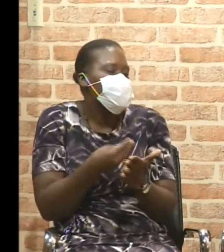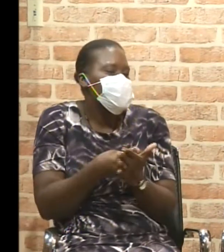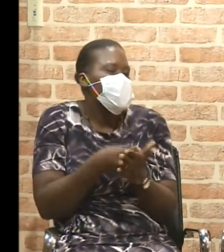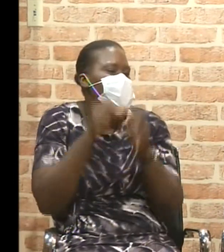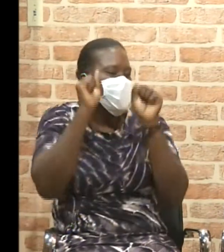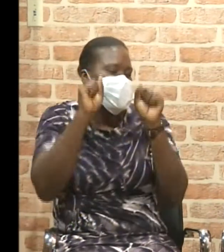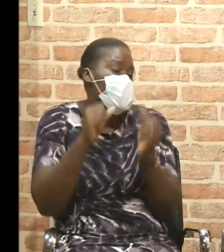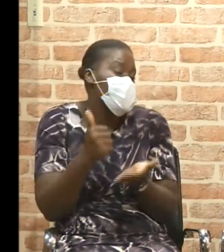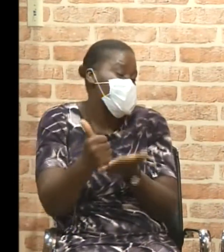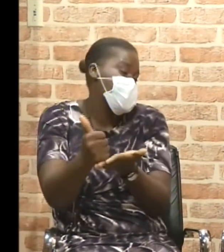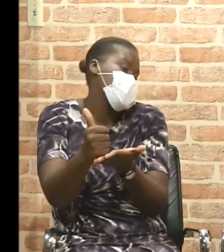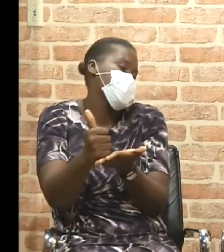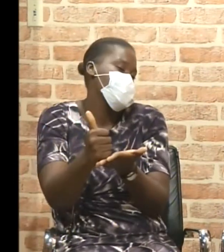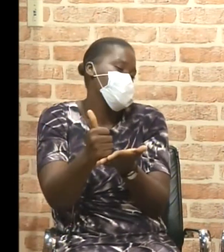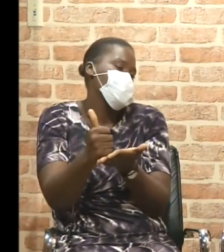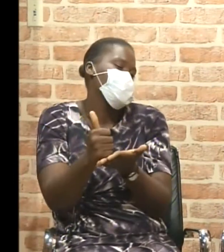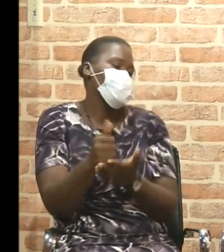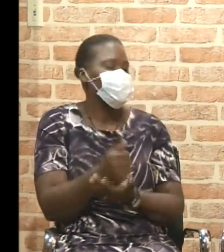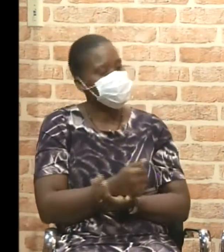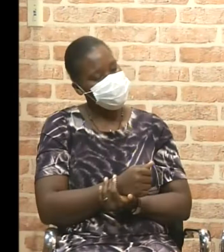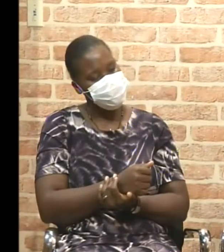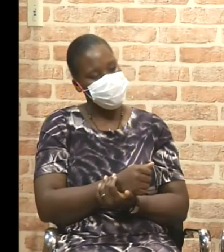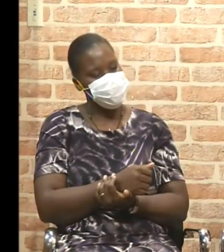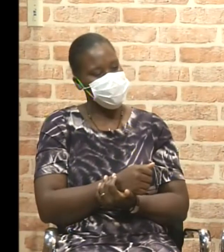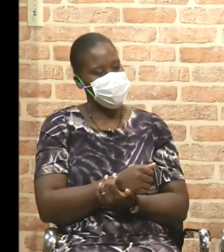Bon. Mon cher, il faut qu'on dise que